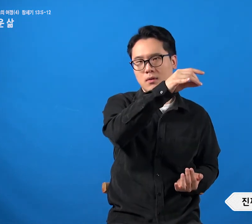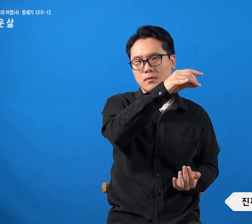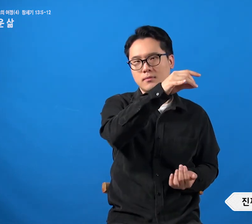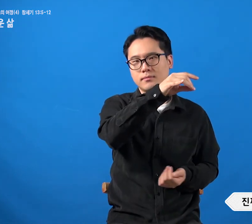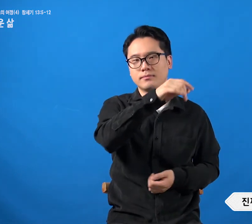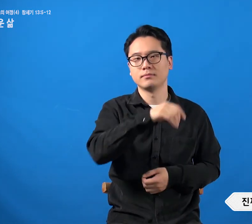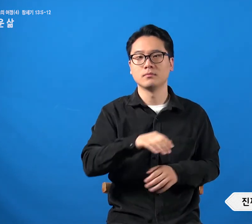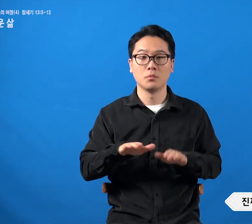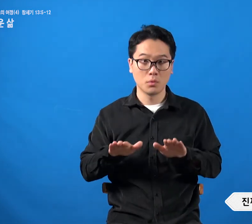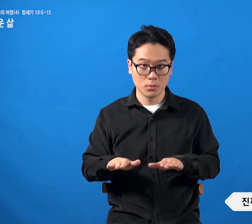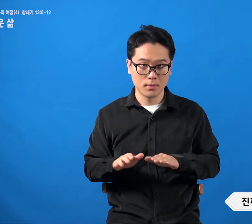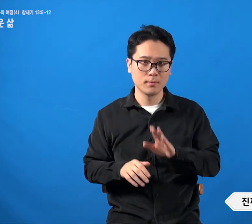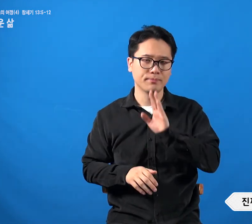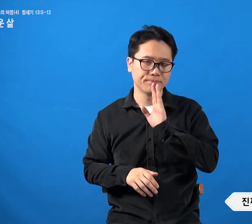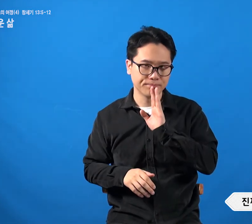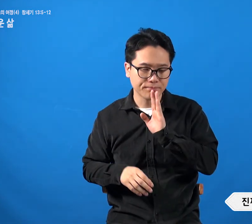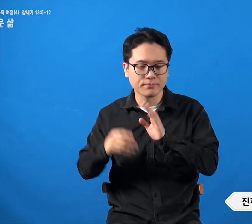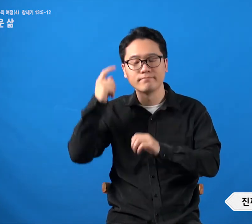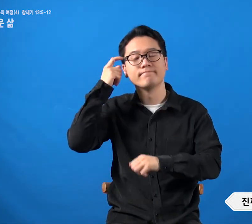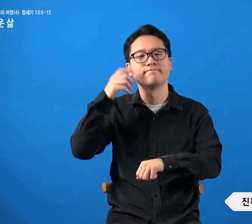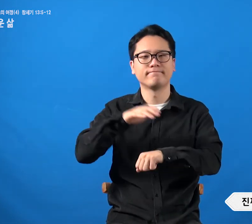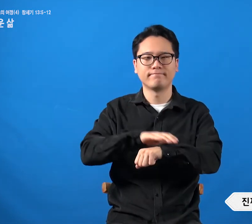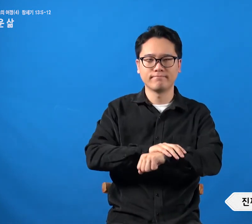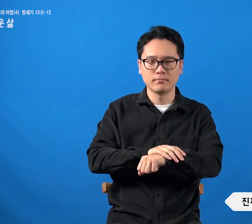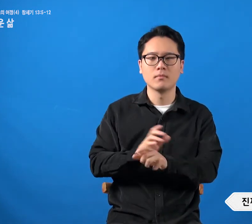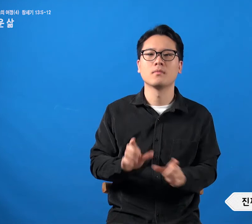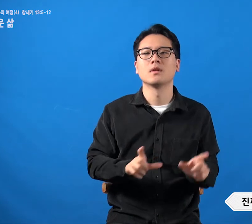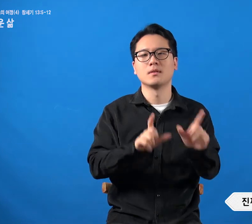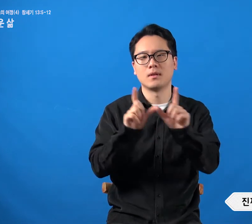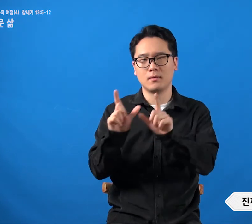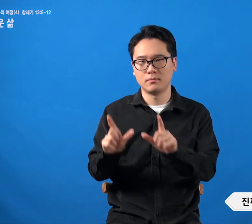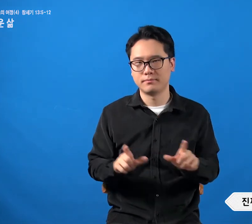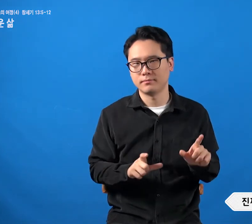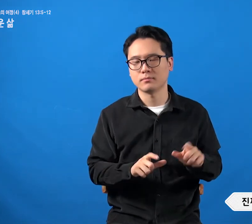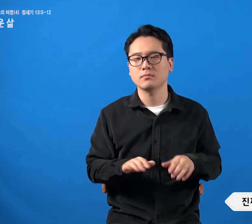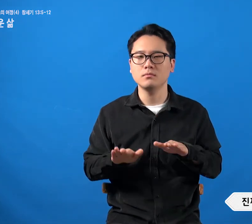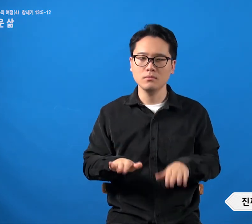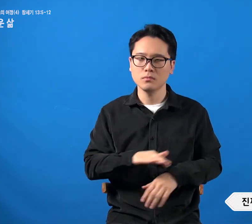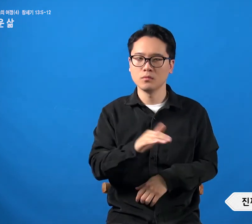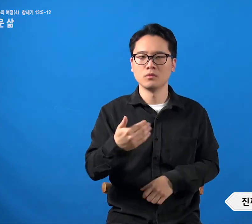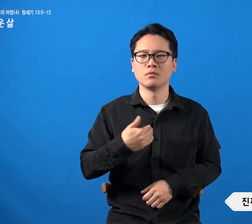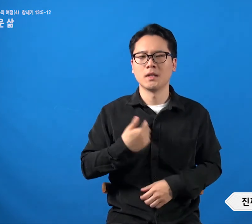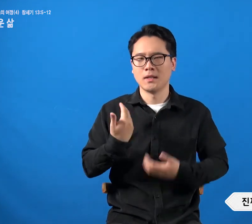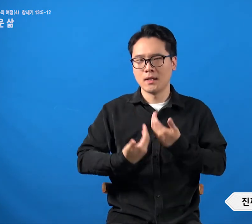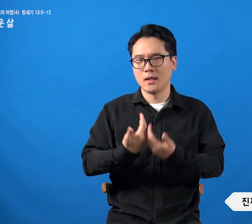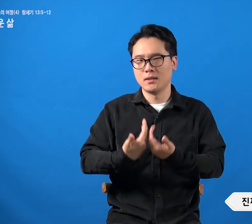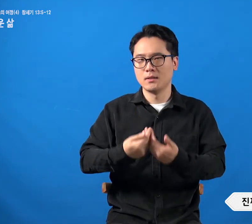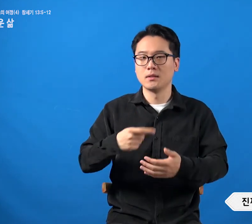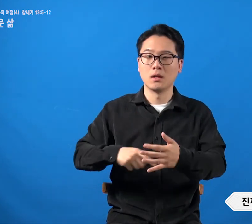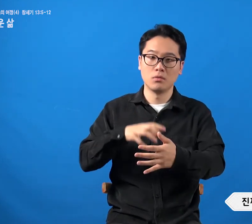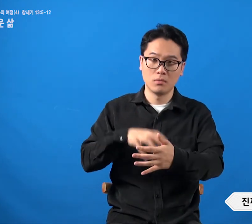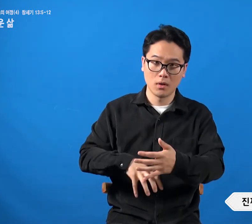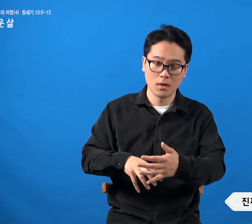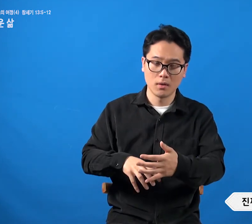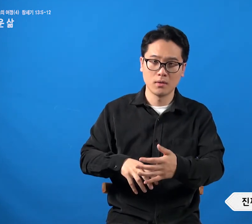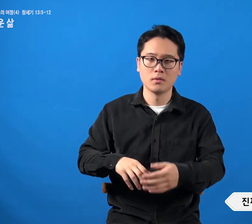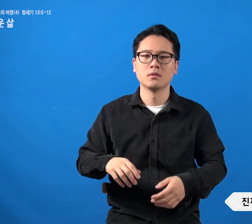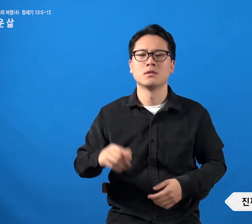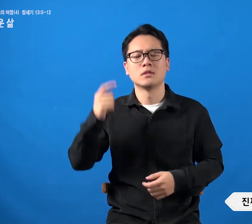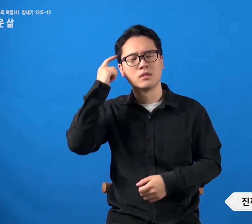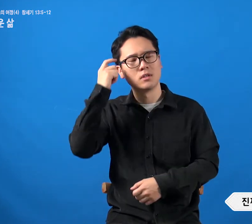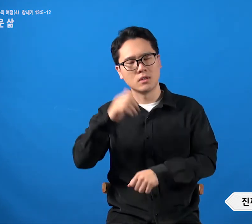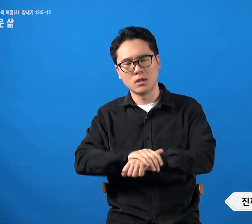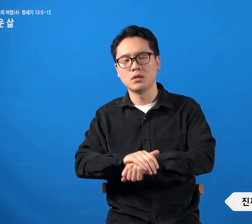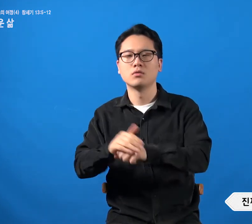선택, 오늘 진정한 지혜로운 삶, 오늘 우리의 갈등 가운데 믿음의